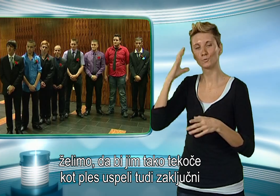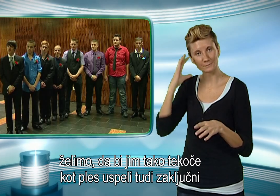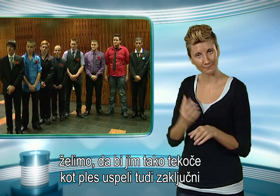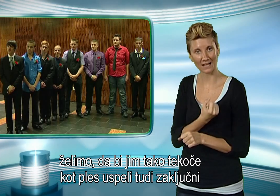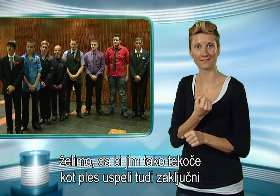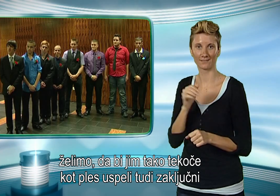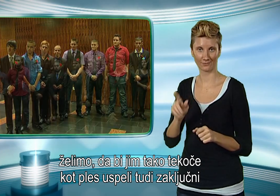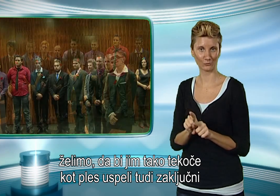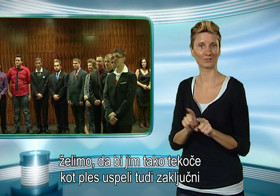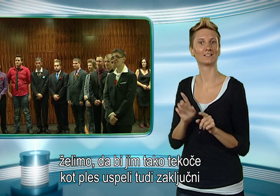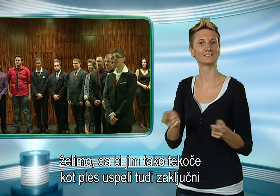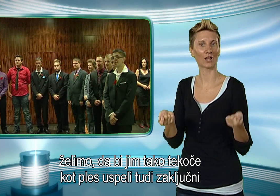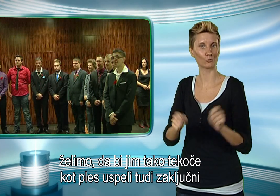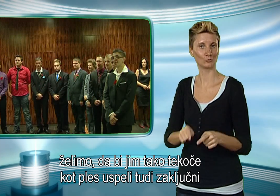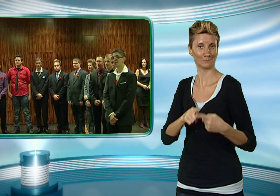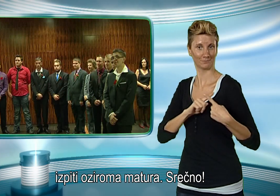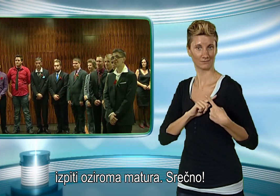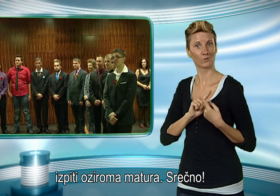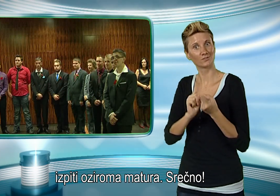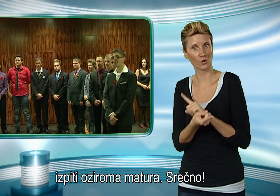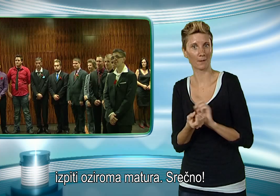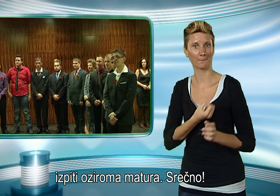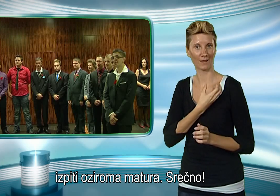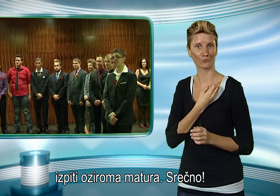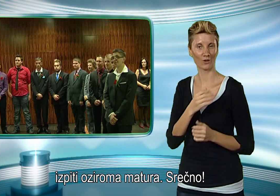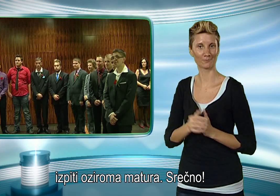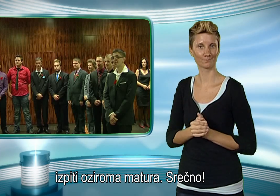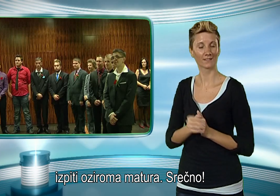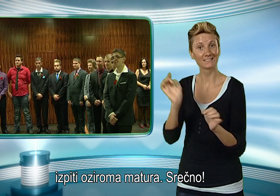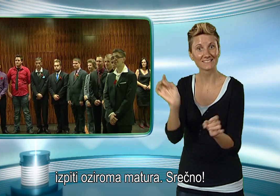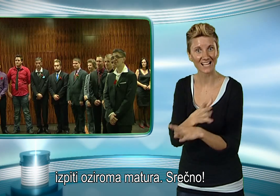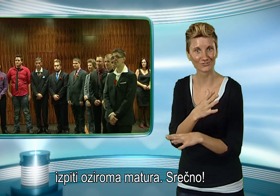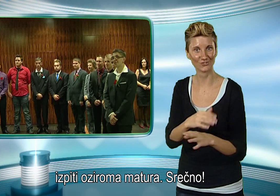oziroma matura. Srečno!